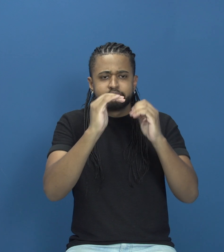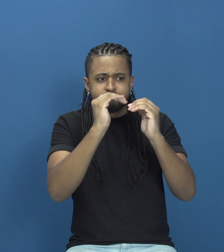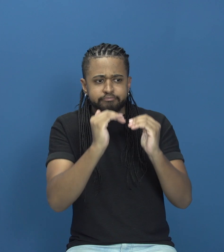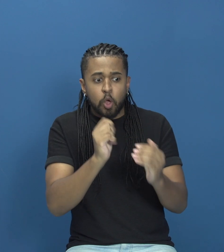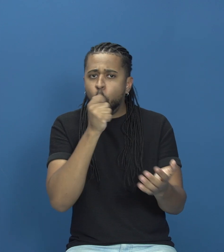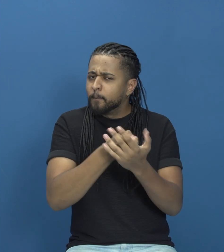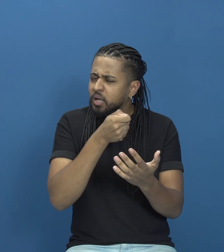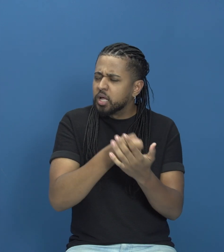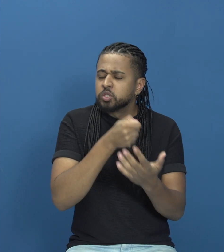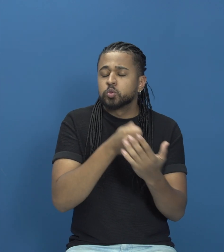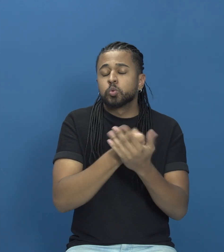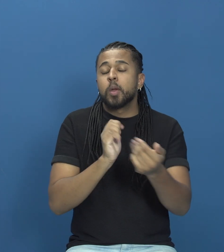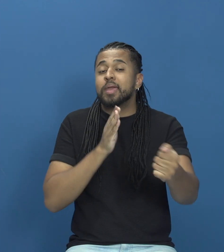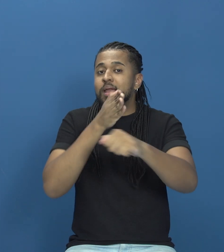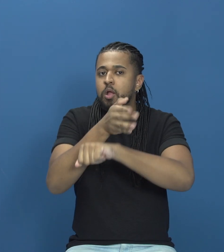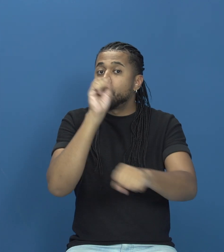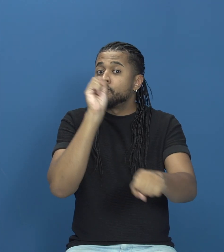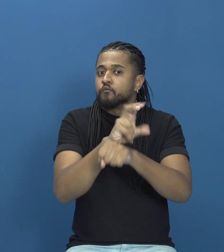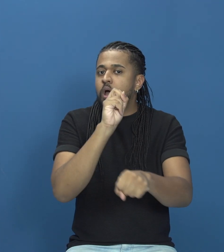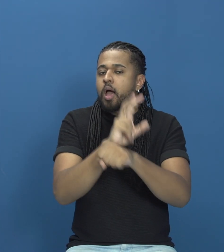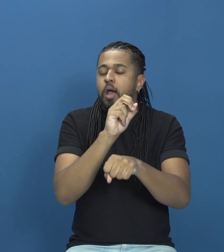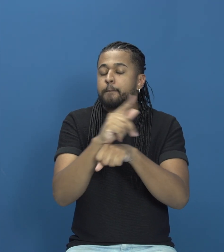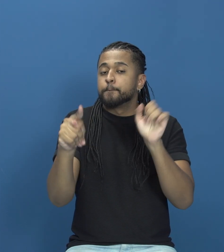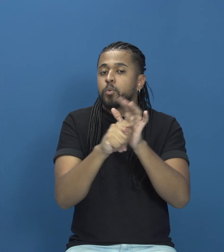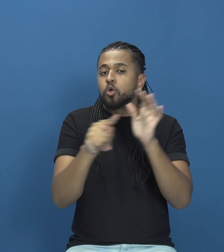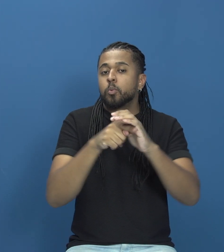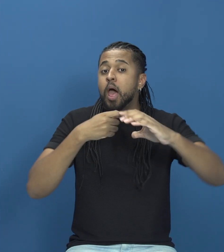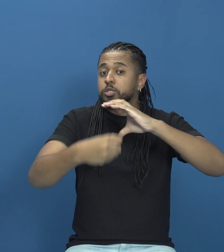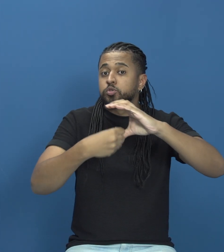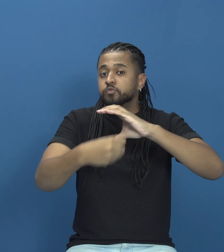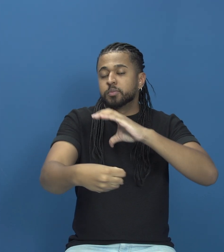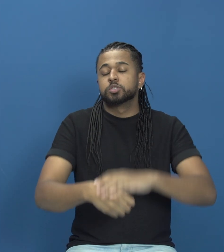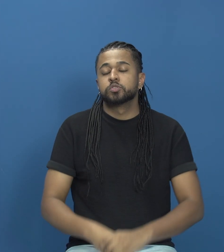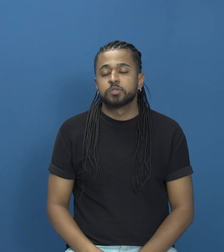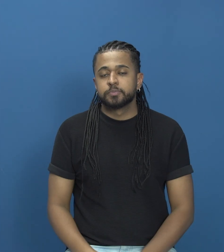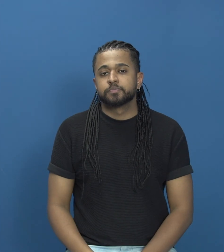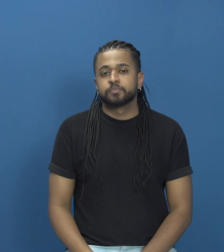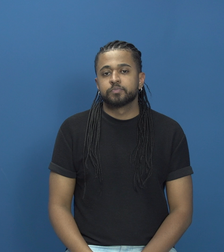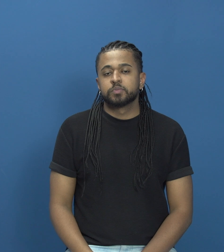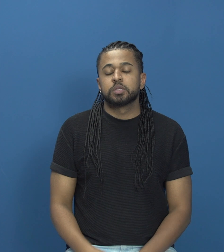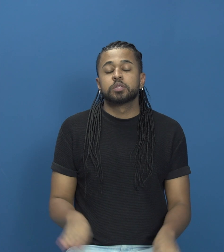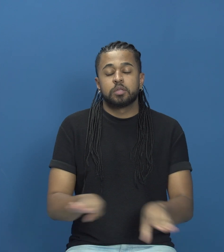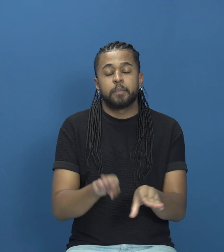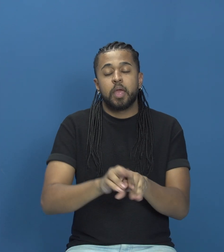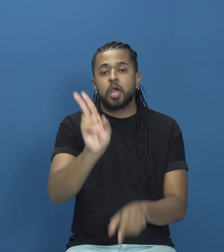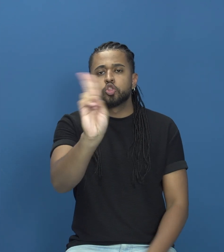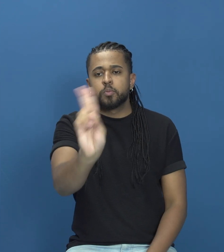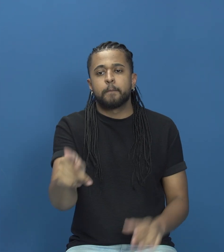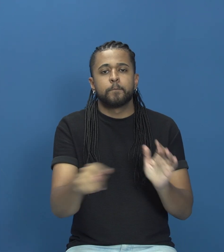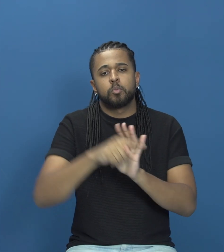requisitos obrigatórios para ingressos nas vagas reservadas às ações afirmativas, as quais são nomeadas